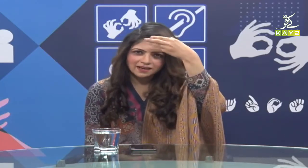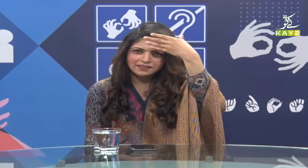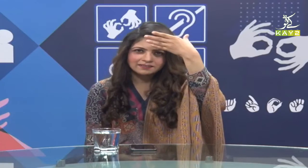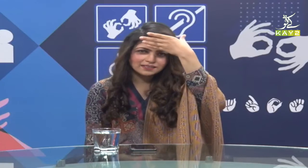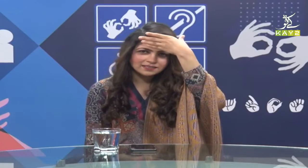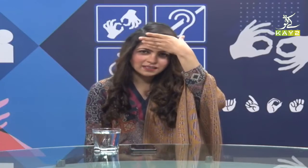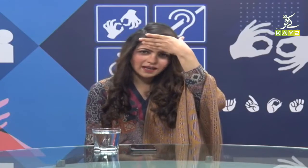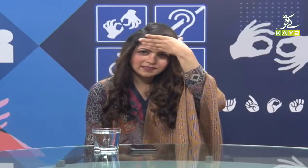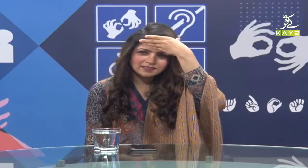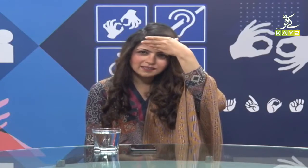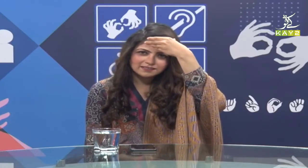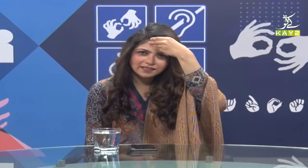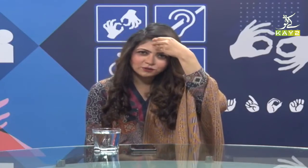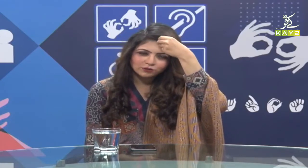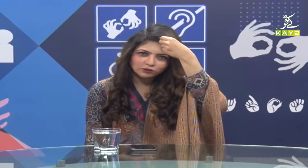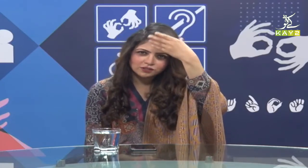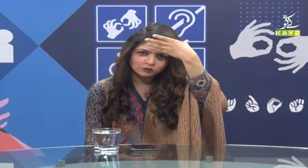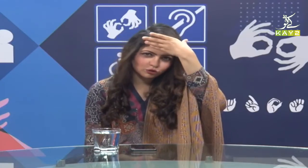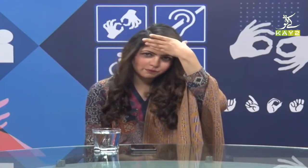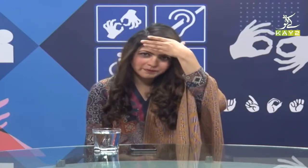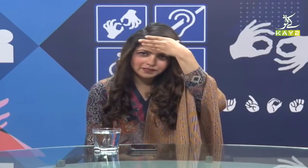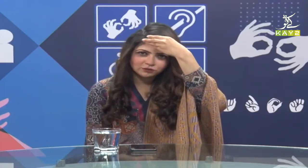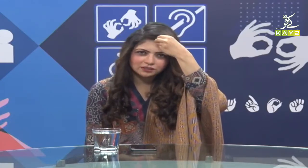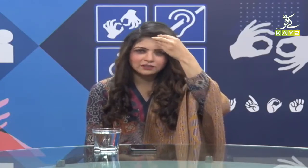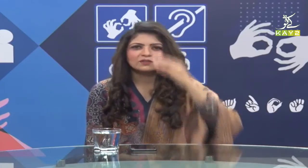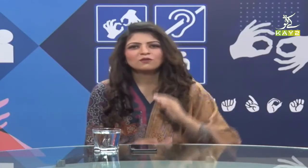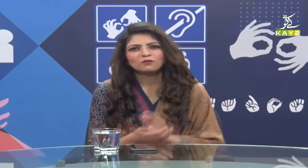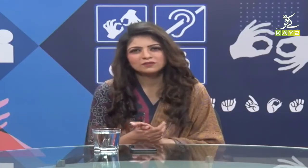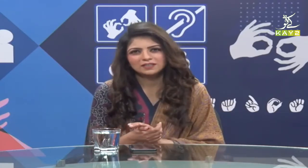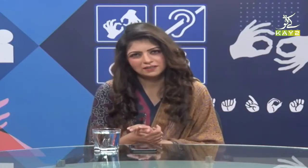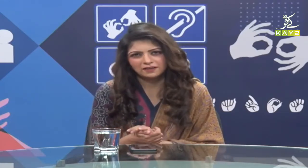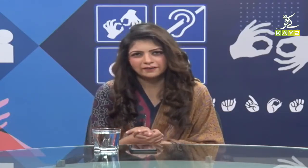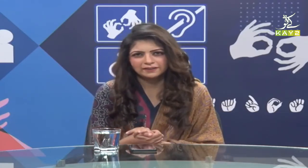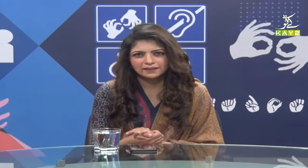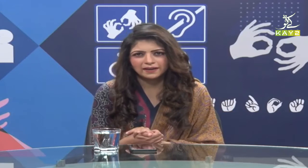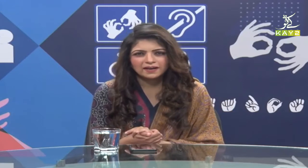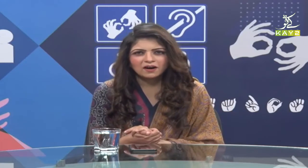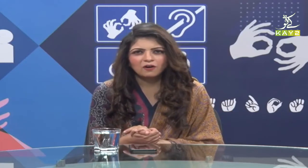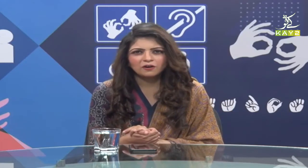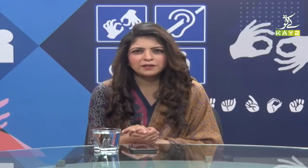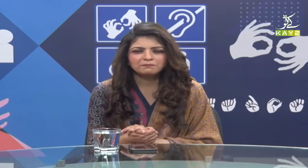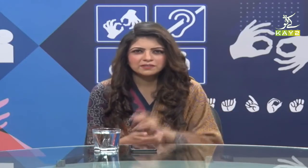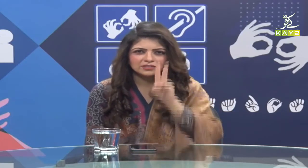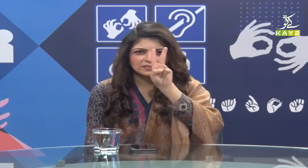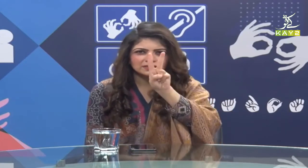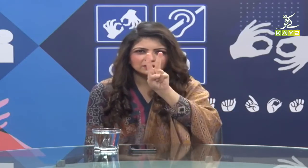का साइन, ये कायद का साइन इसलिए क्योंकि उन्होंने जो टोपी पहनी होती थी उससे ये साइन निकला है।